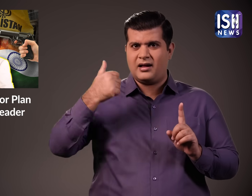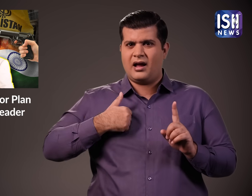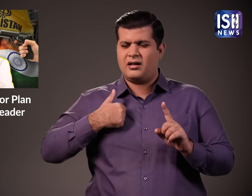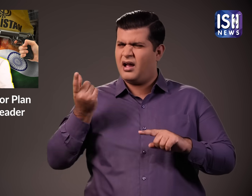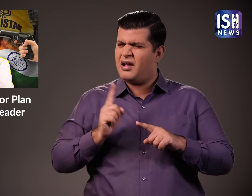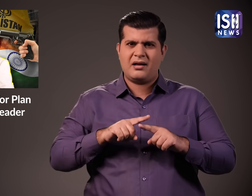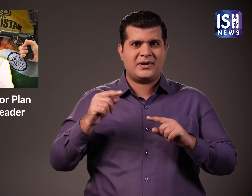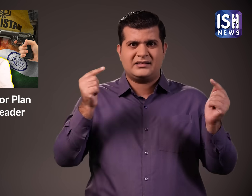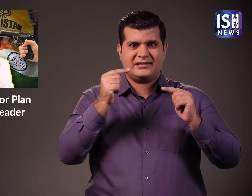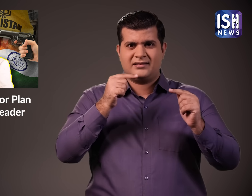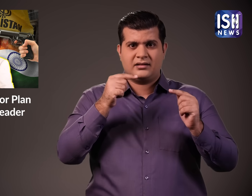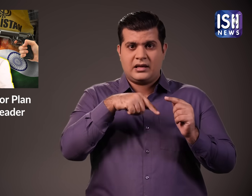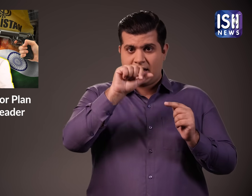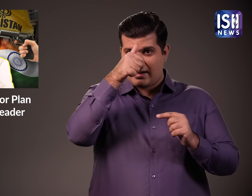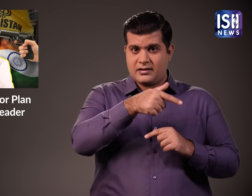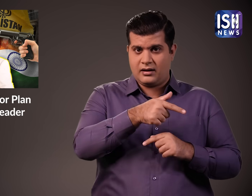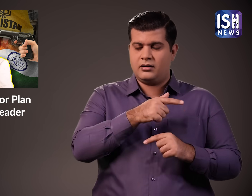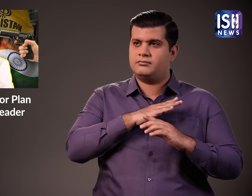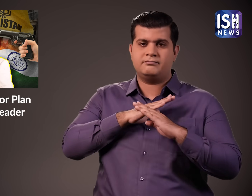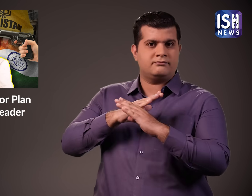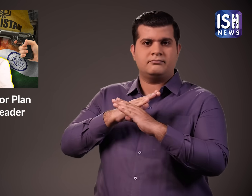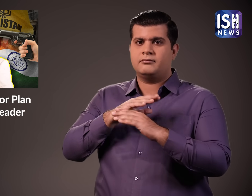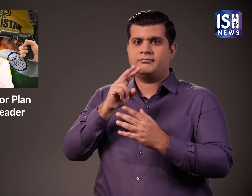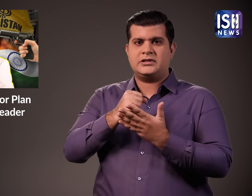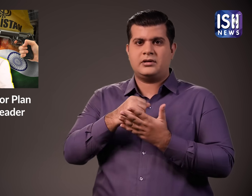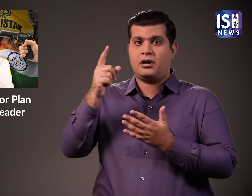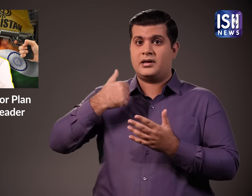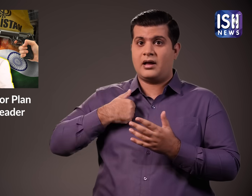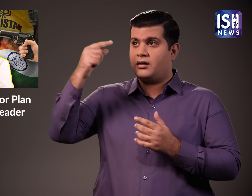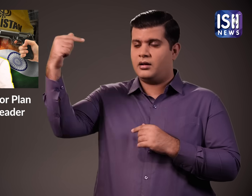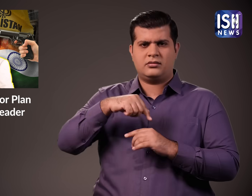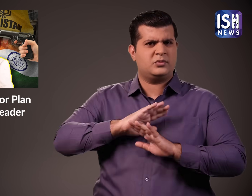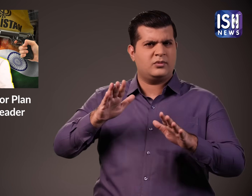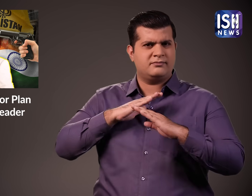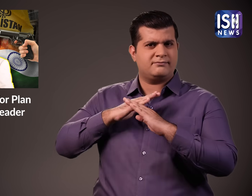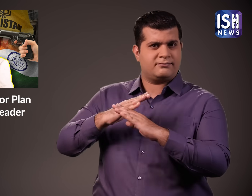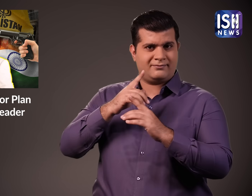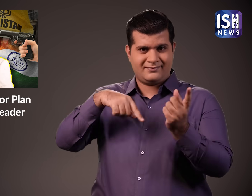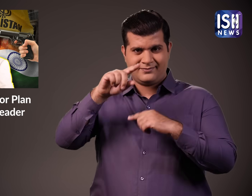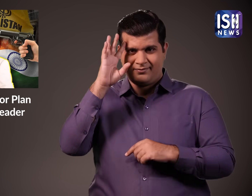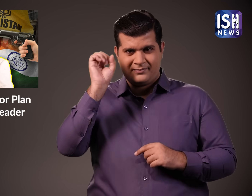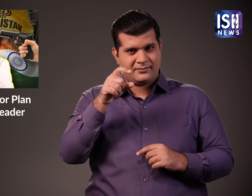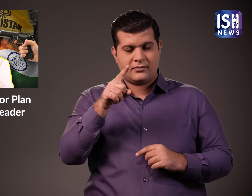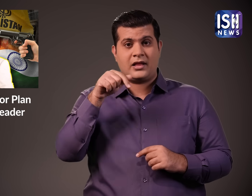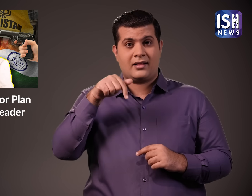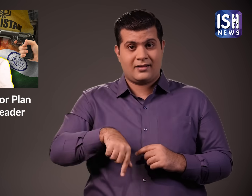के बीच बहस चल रही थी, तब भारत ने कैनड़ाई नागरिकों को वीजा जारी करने पर प्रदिबंद लगा दिया था। अब